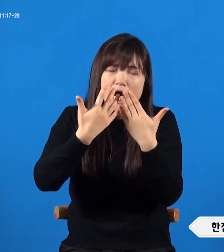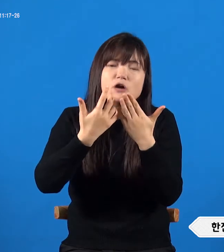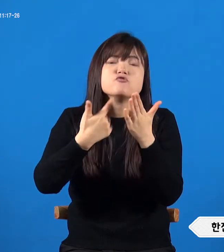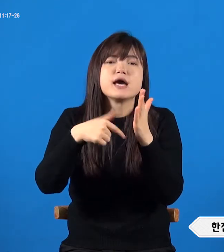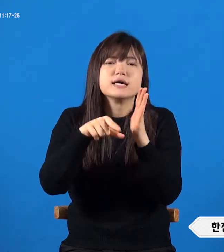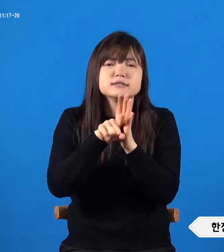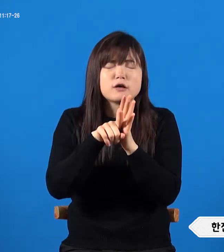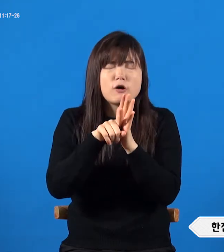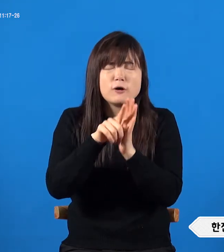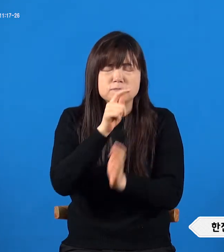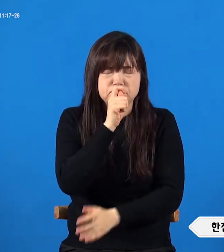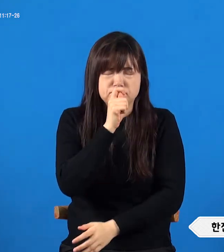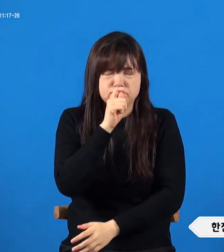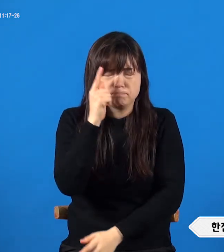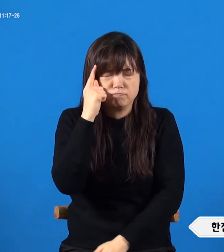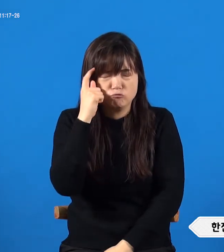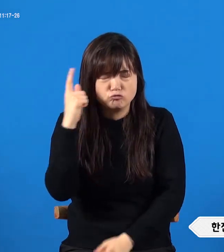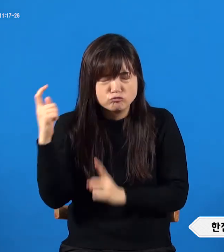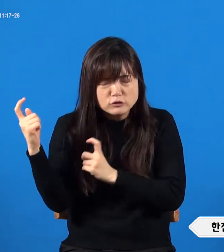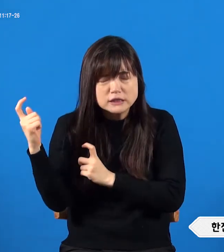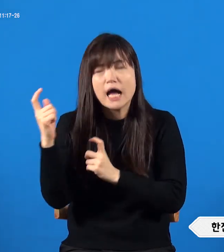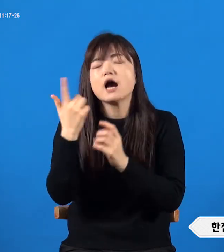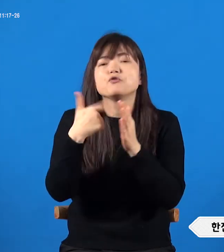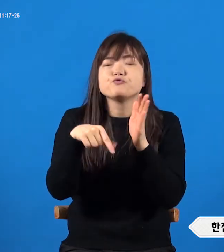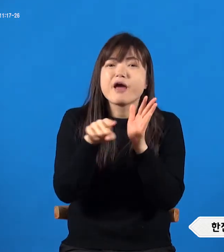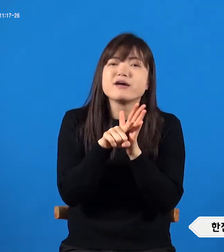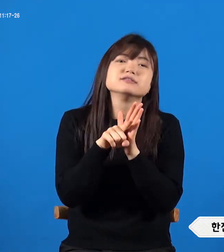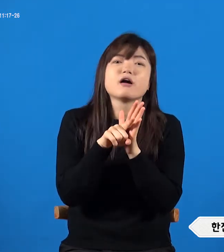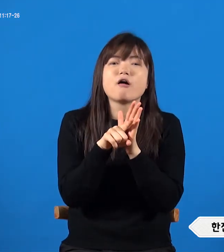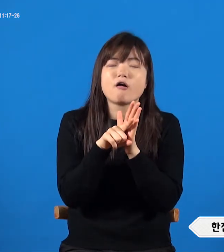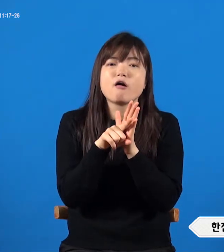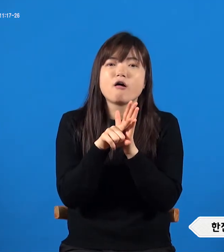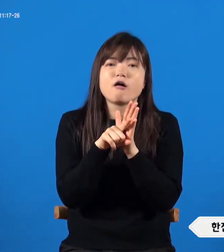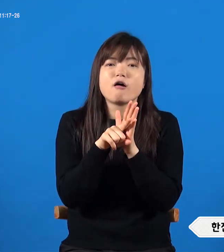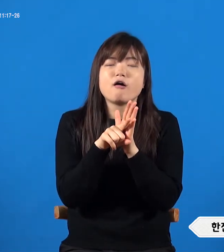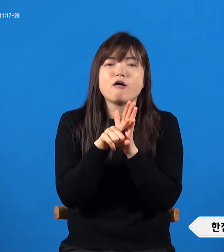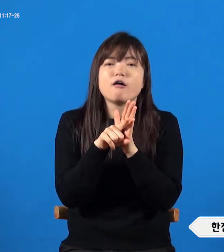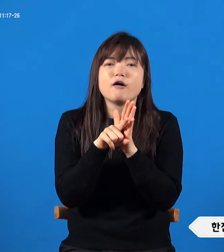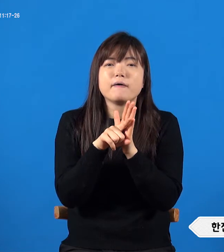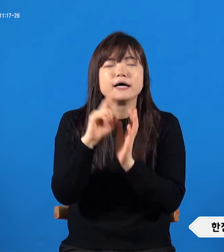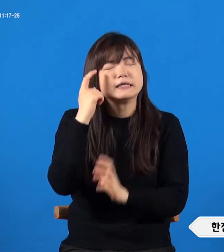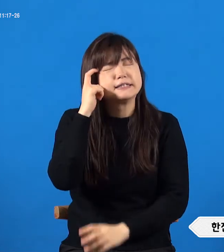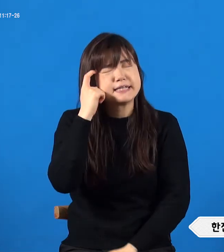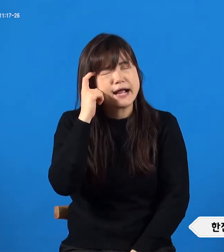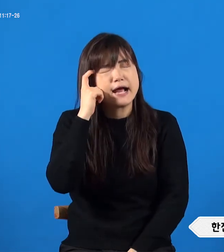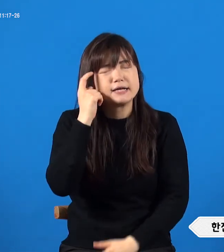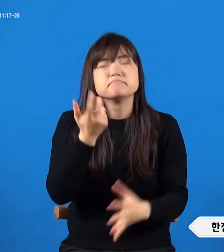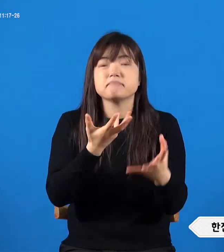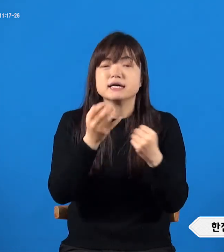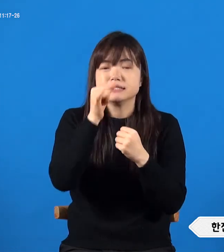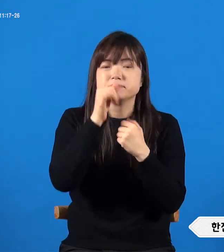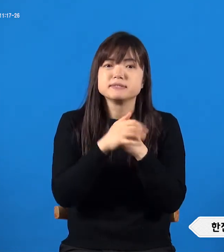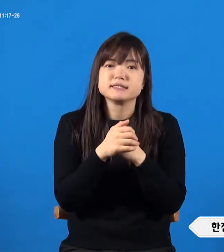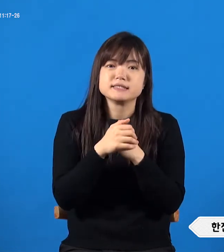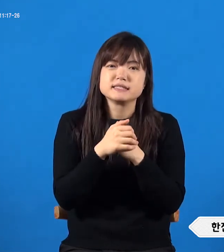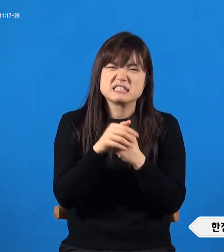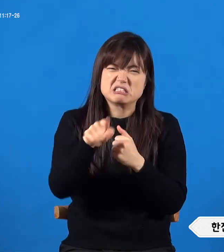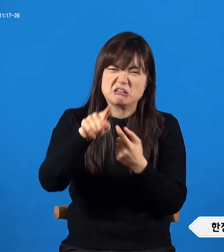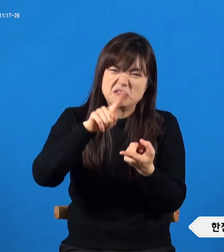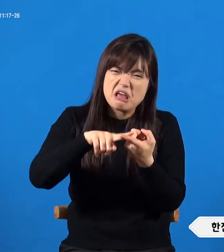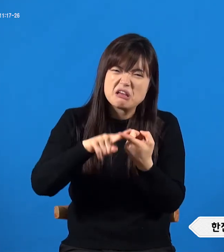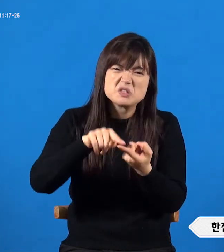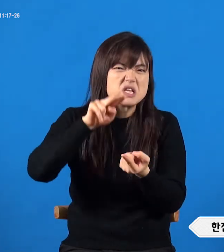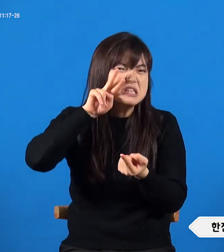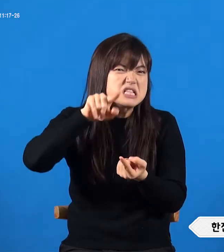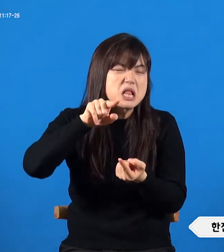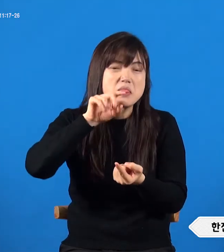생생하게 좀 이렇게 묵상을 해라, 그런 의미로서 받아들이는 분들이 많습니다. 그것을 뭐